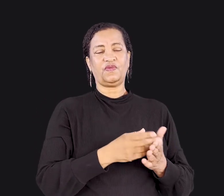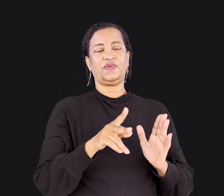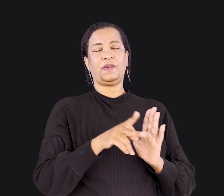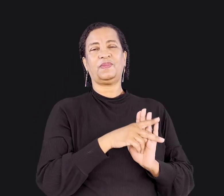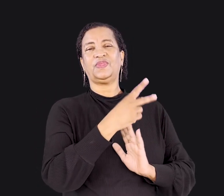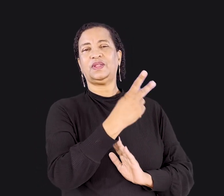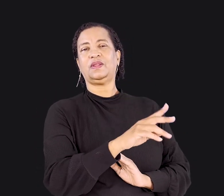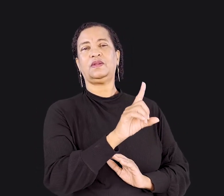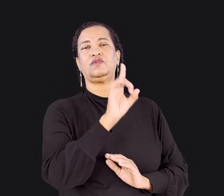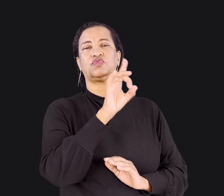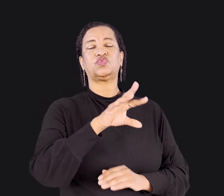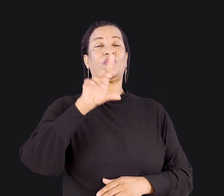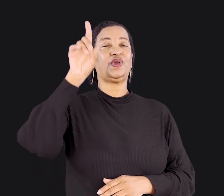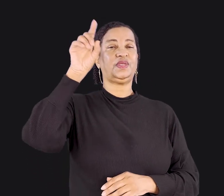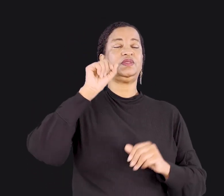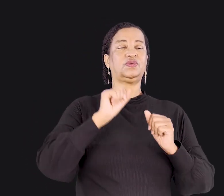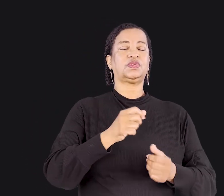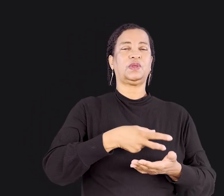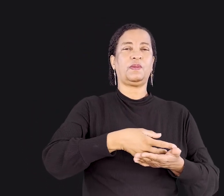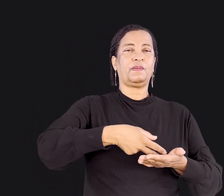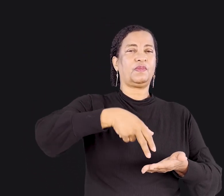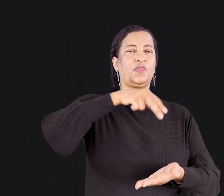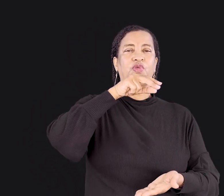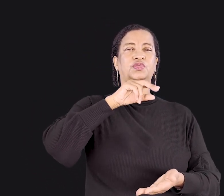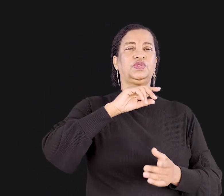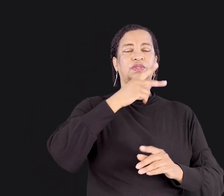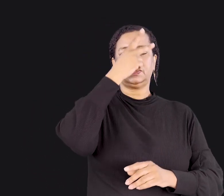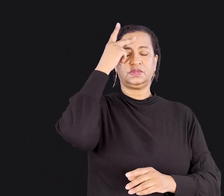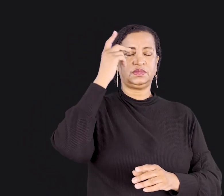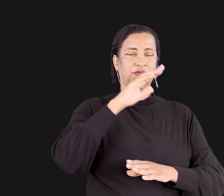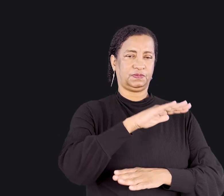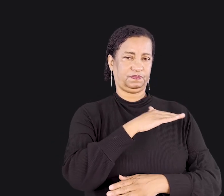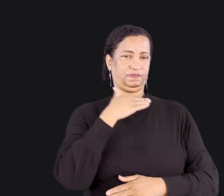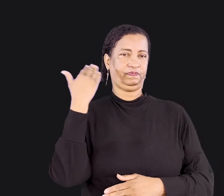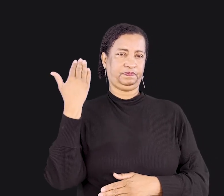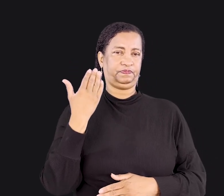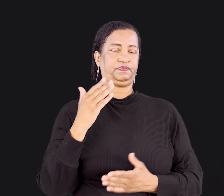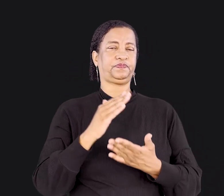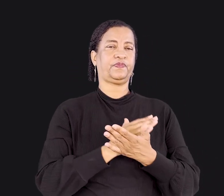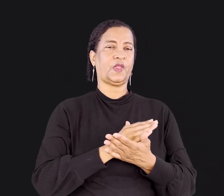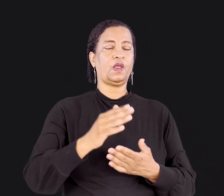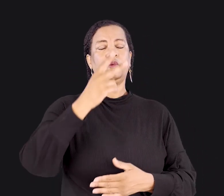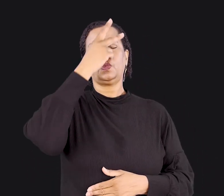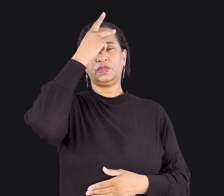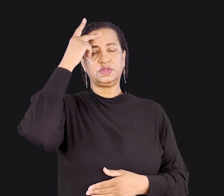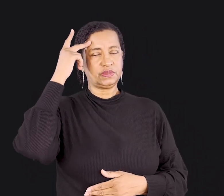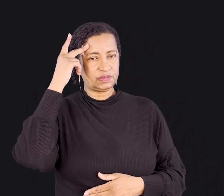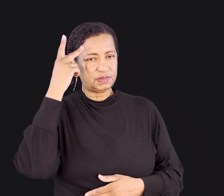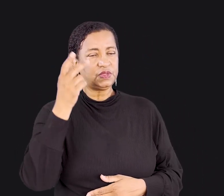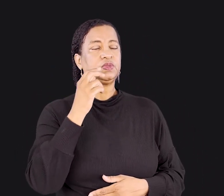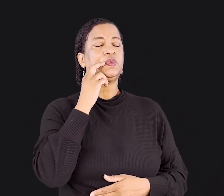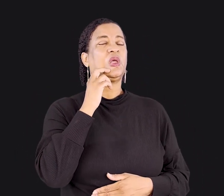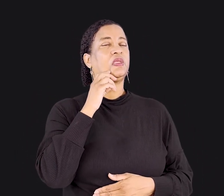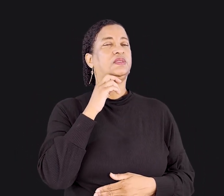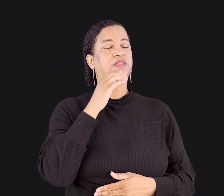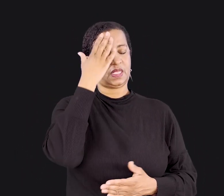mas somente em Deus, que pode ressuscitar os mortos. Algumas pessoas acreditam que Paulo literalmente morreu